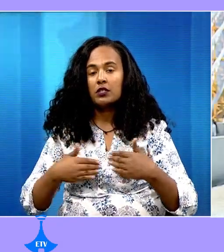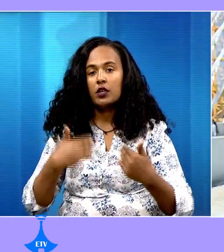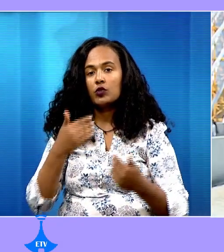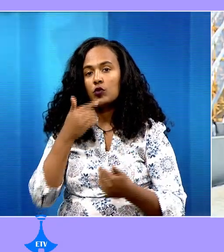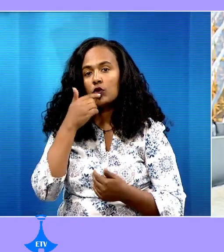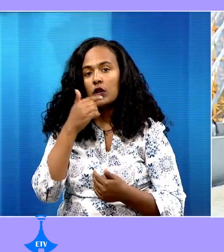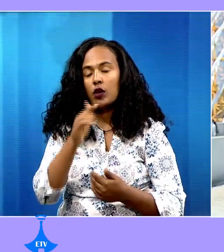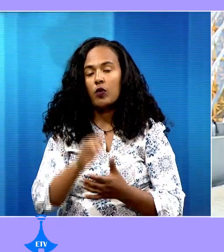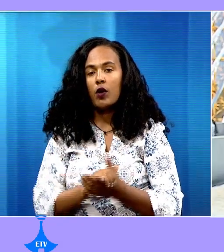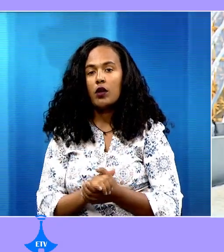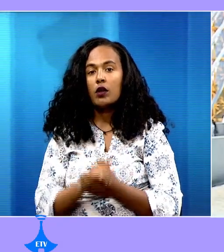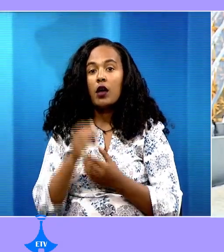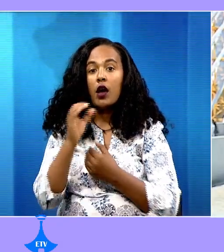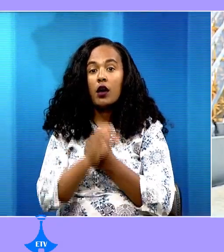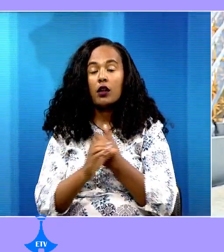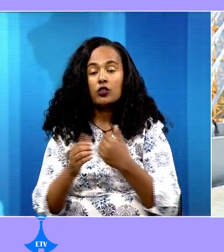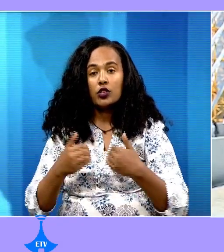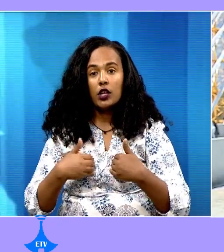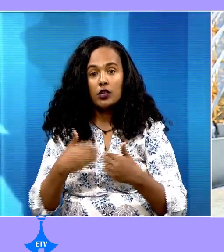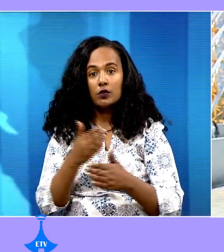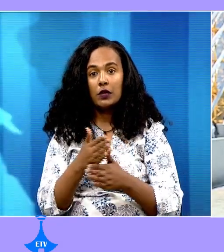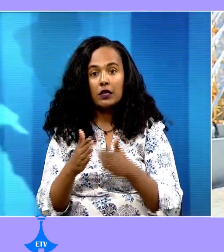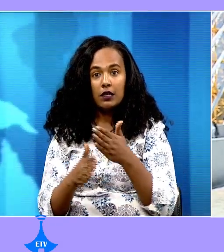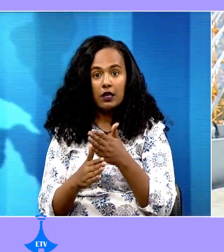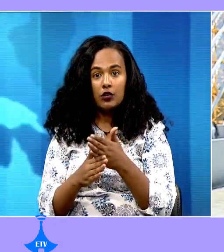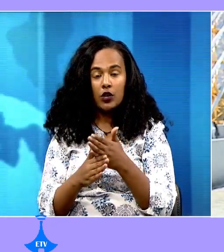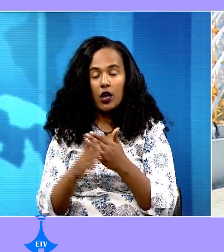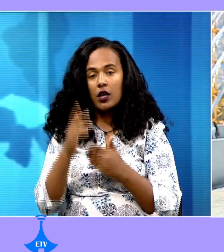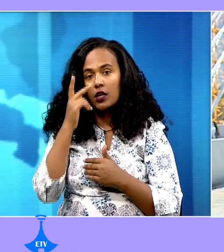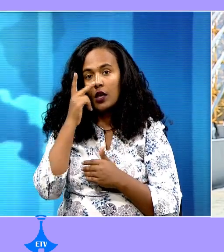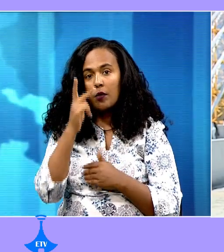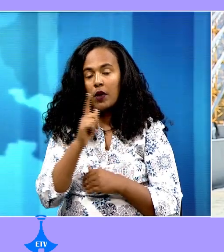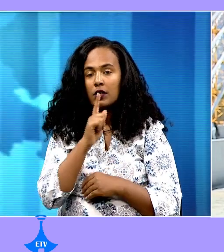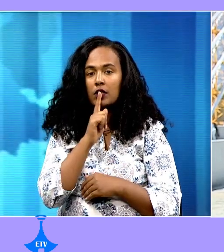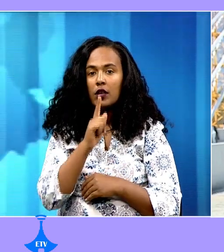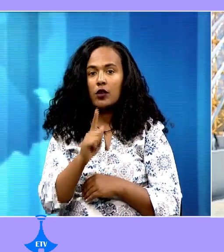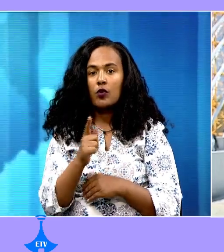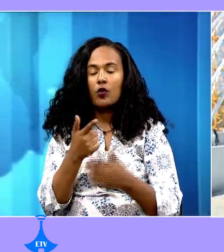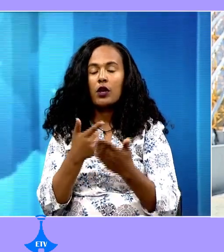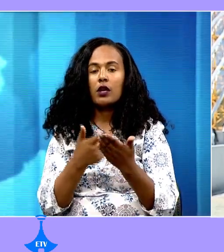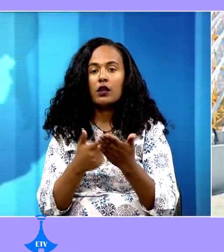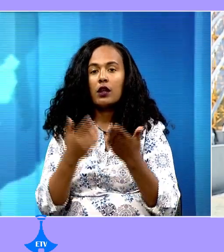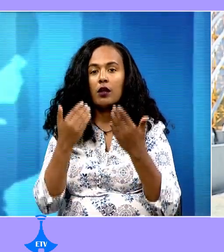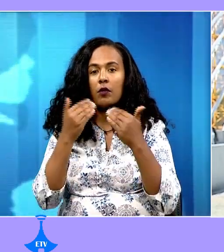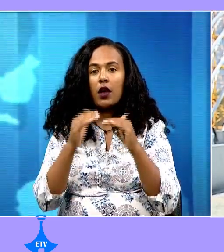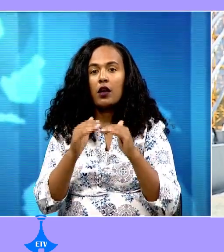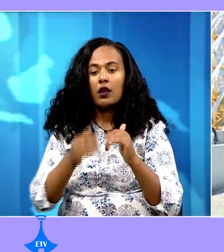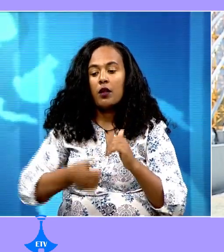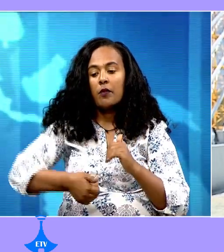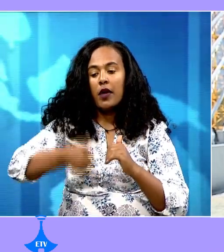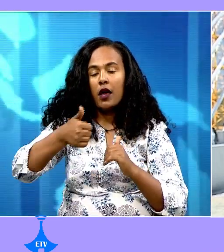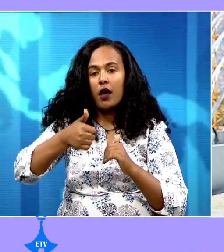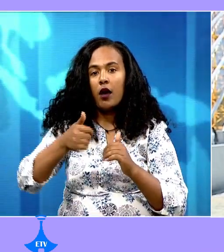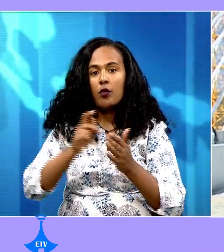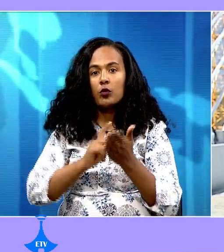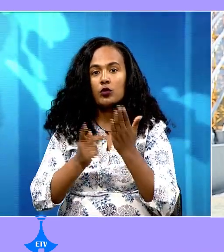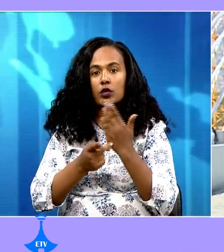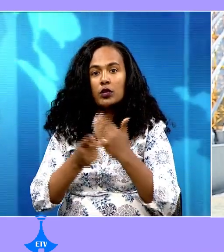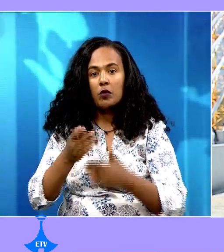ተናግረዋል። ሀገራችን ያለችበትን ደረጃ የሚያሳየን ነው። ይህን የሚያክል ሜጋ ፕሮጀክት